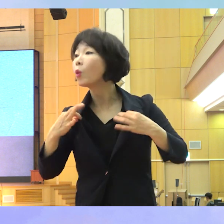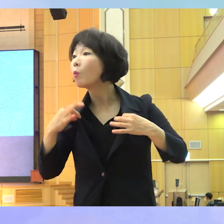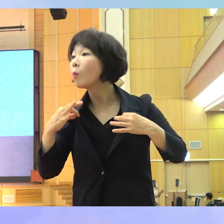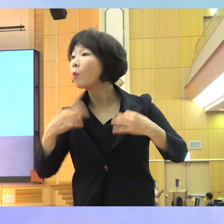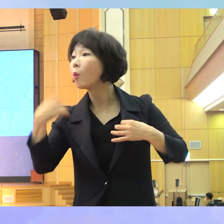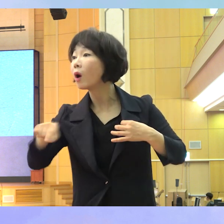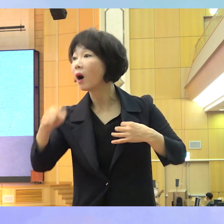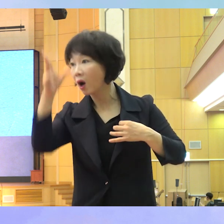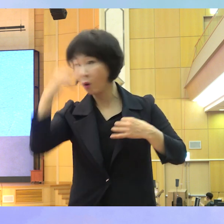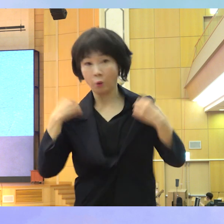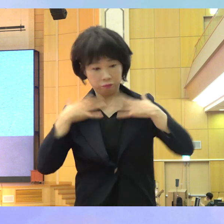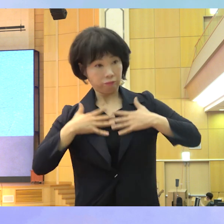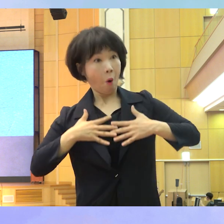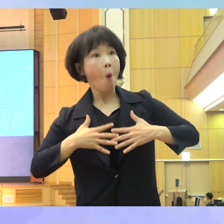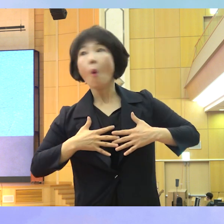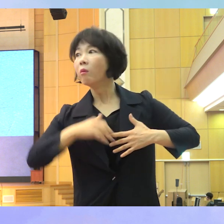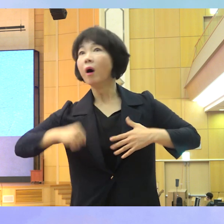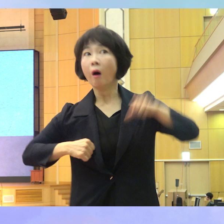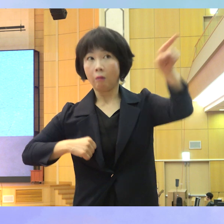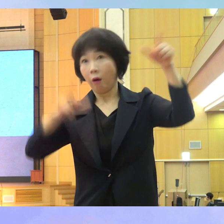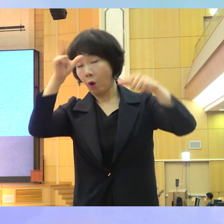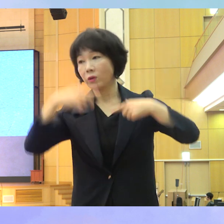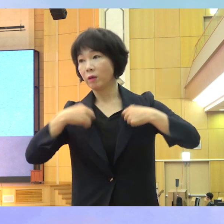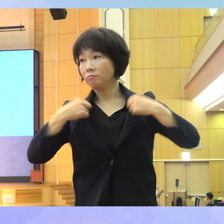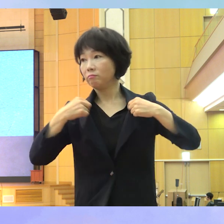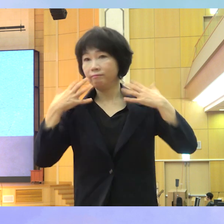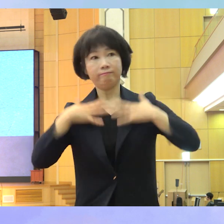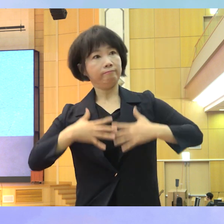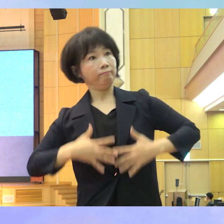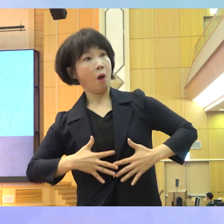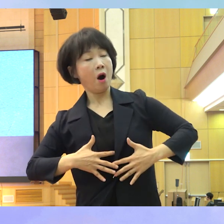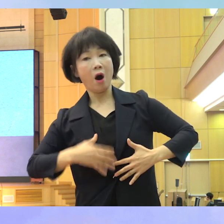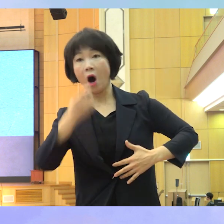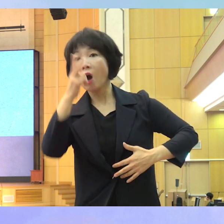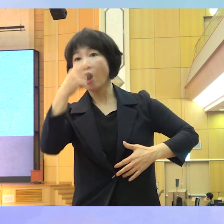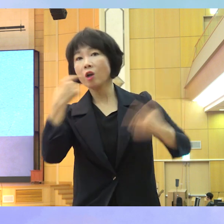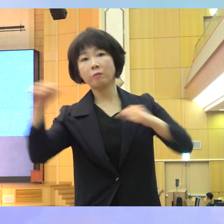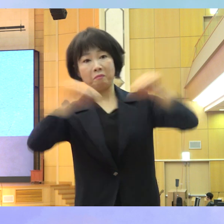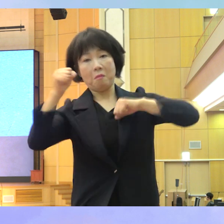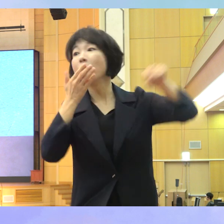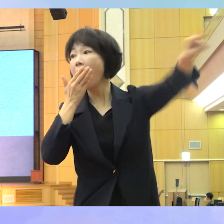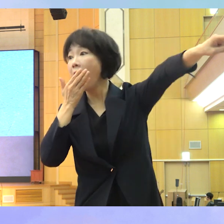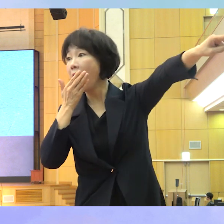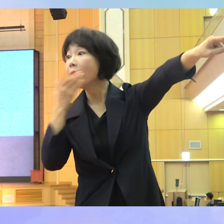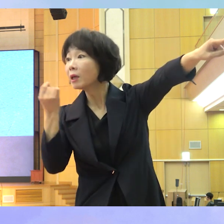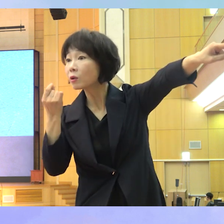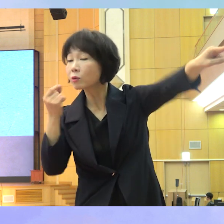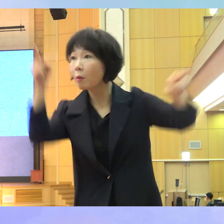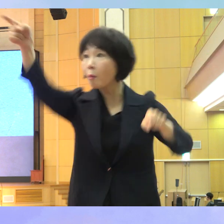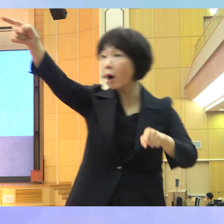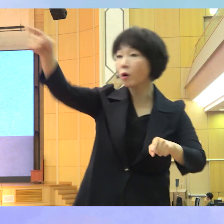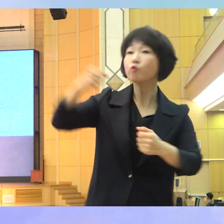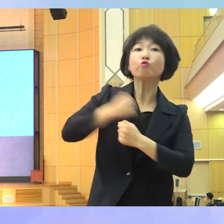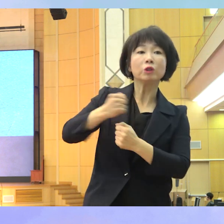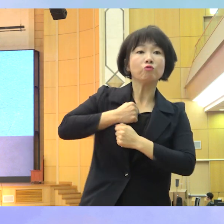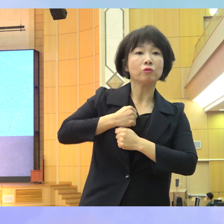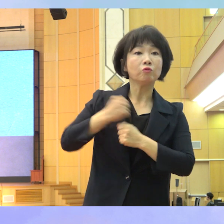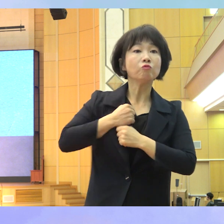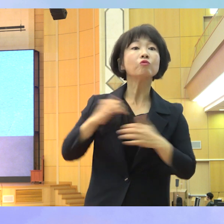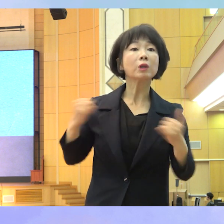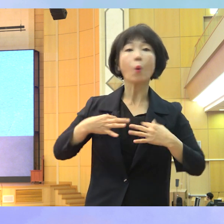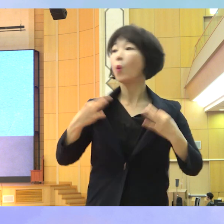입죠. 그리고 경찰처럼 행동을 하죠. 군인은 군복을 입습니다. 그리고 군인처럼 행동을